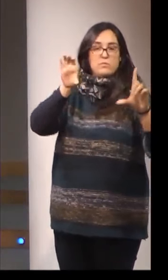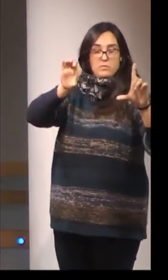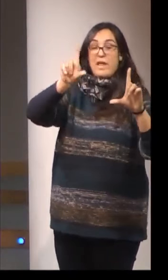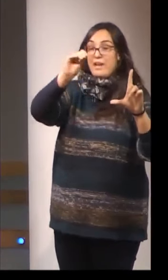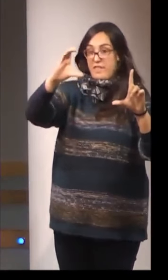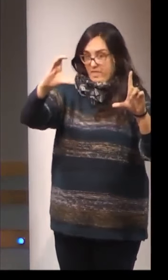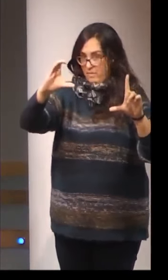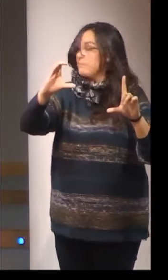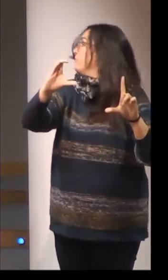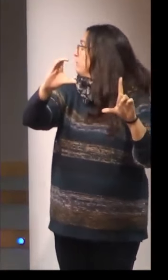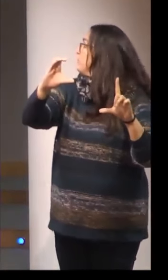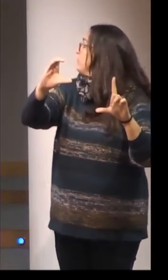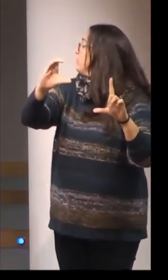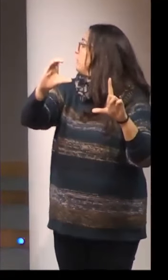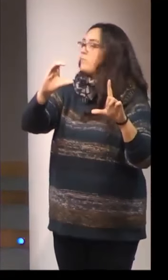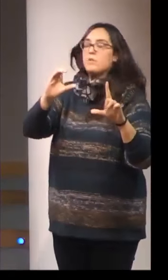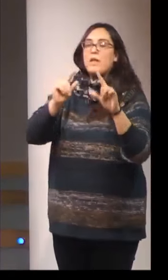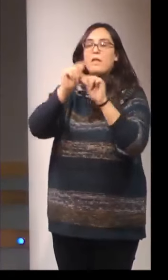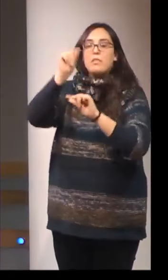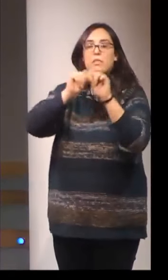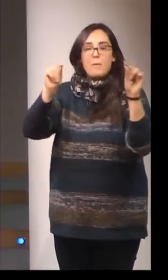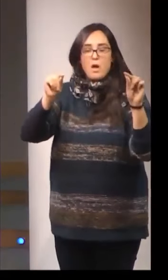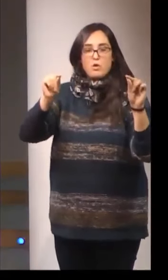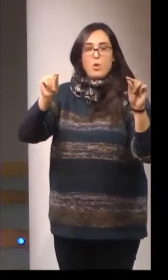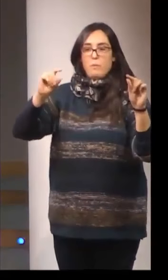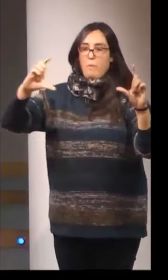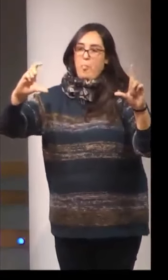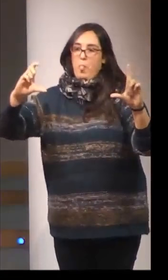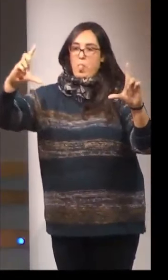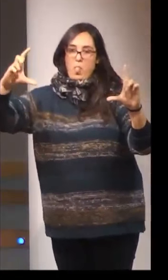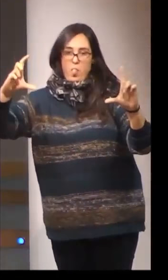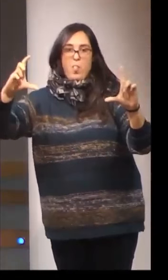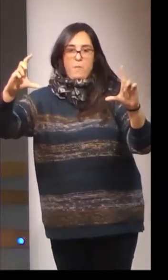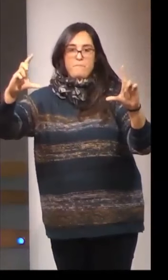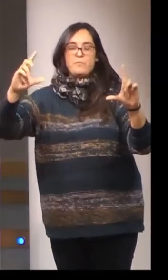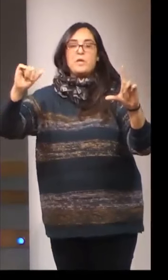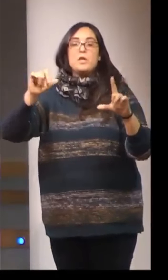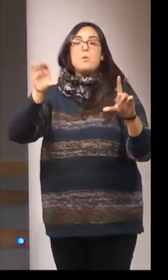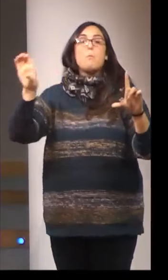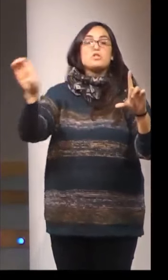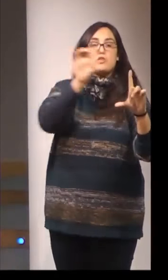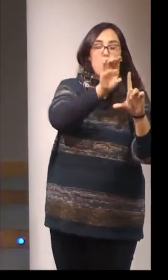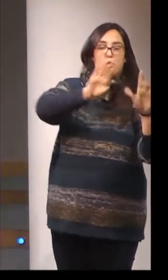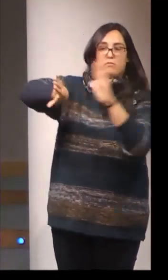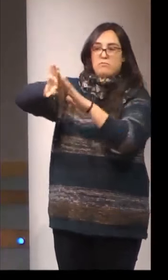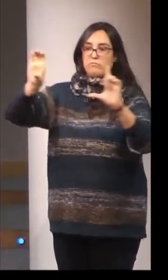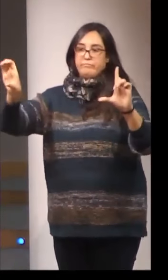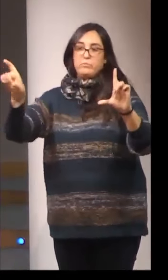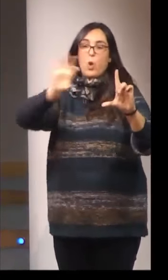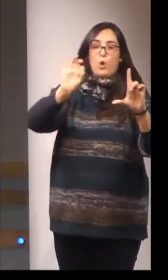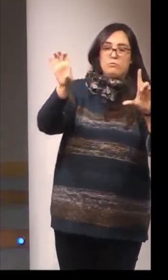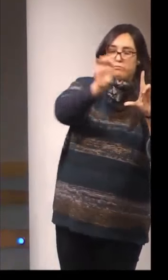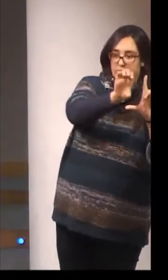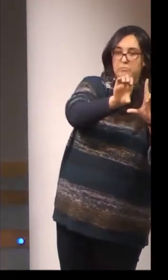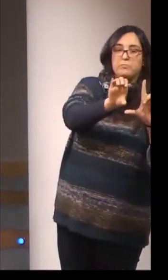documentar la inclusión de la LSC, el tamaño de la ventana que tiene que ocupar la lengua de